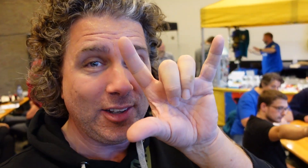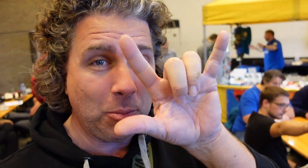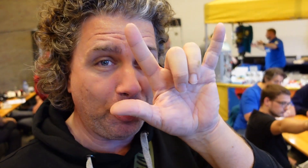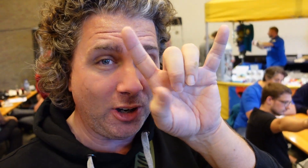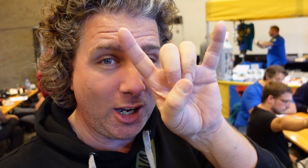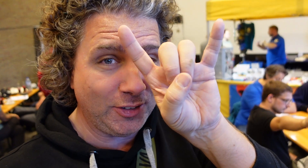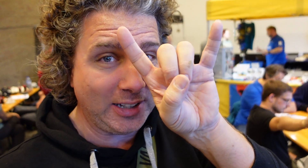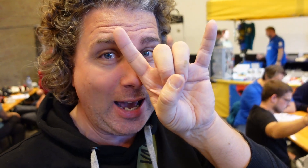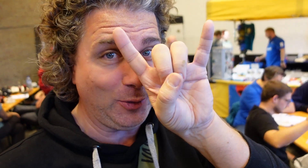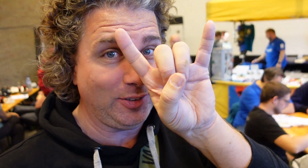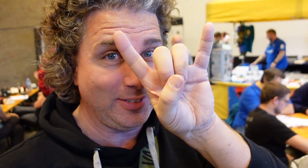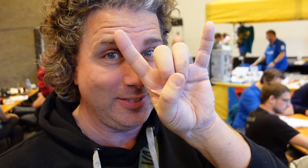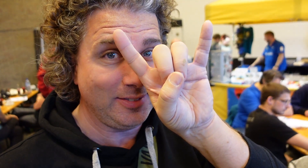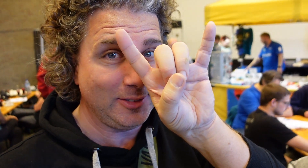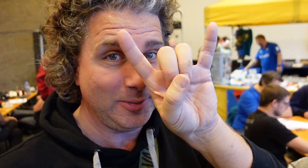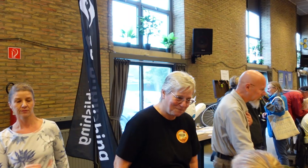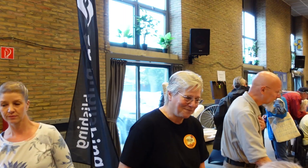echt prachtig